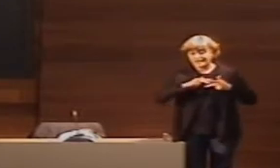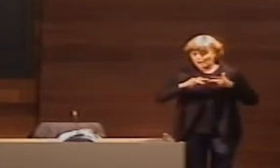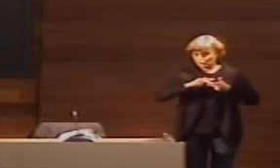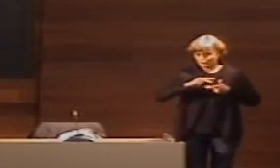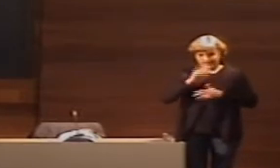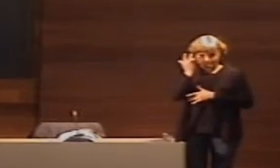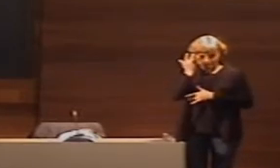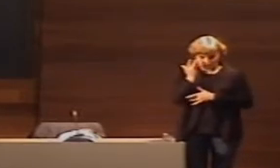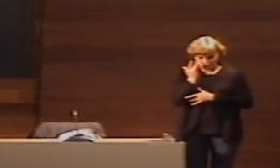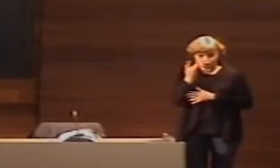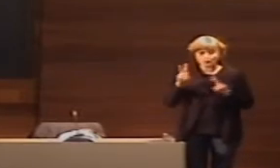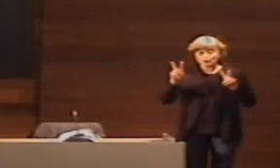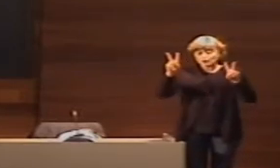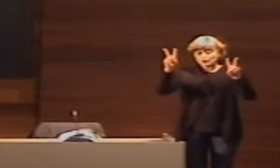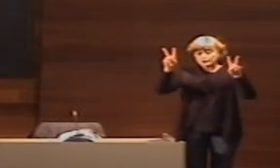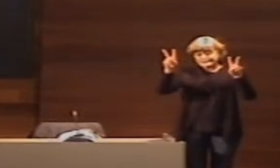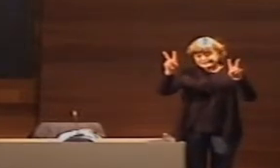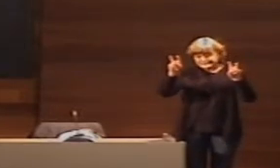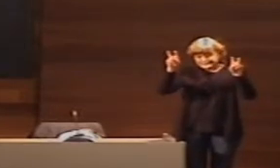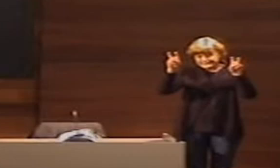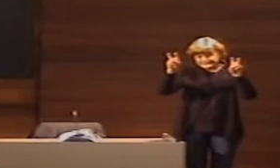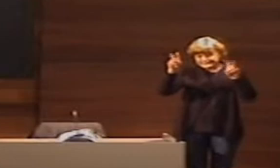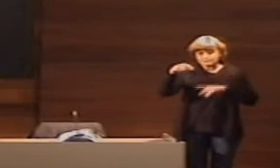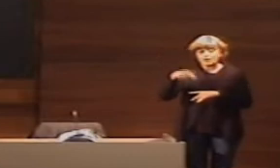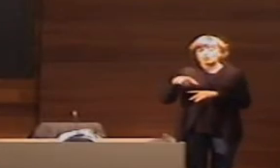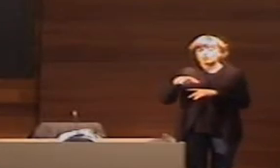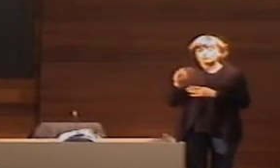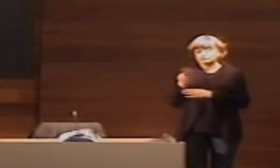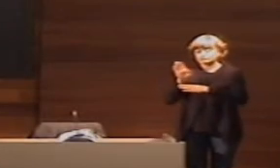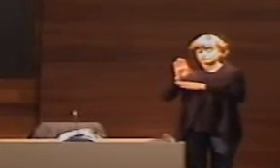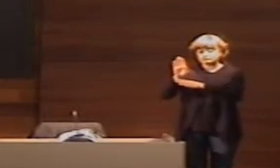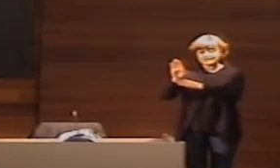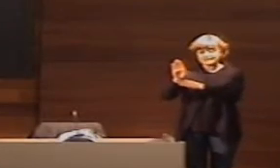ditugun gaia. Gaur nunbait jarraipena emateko Ágora